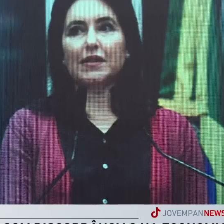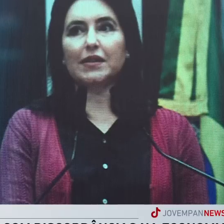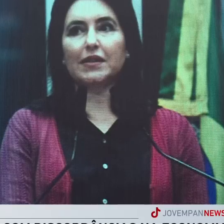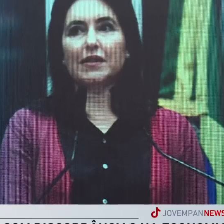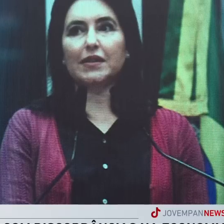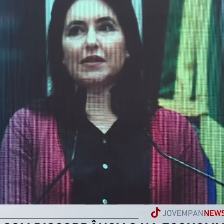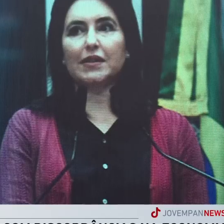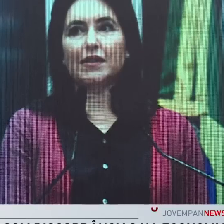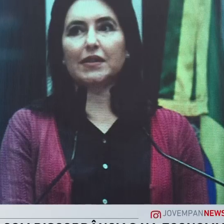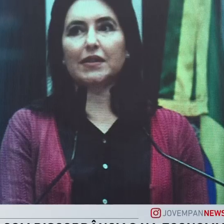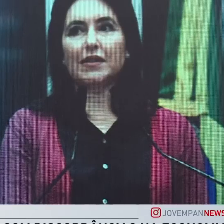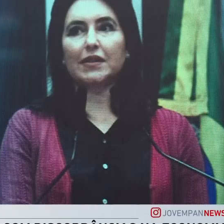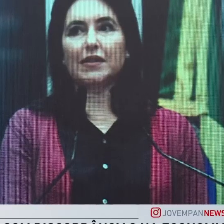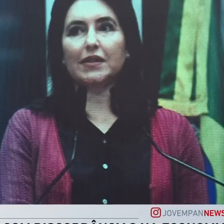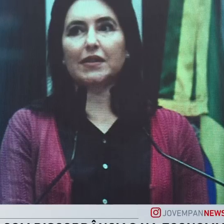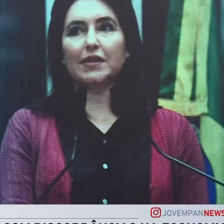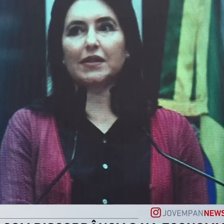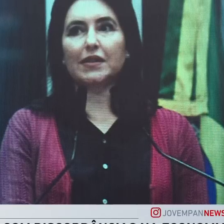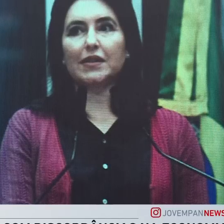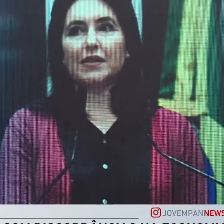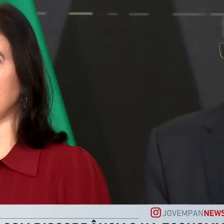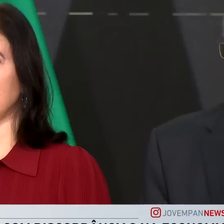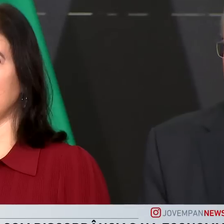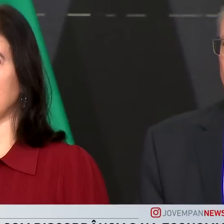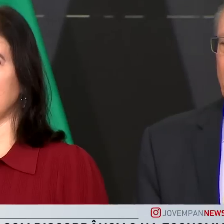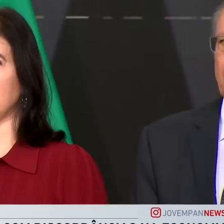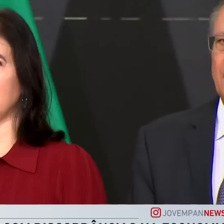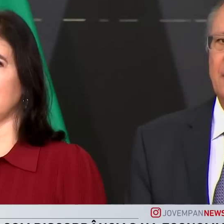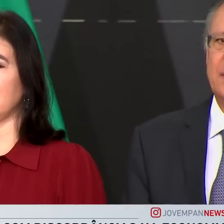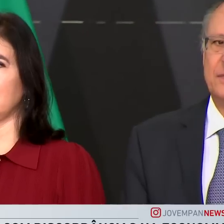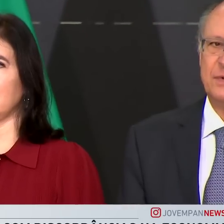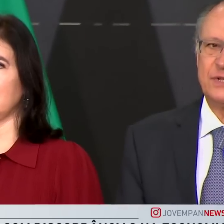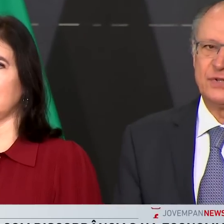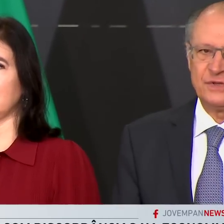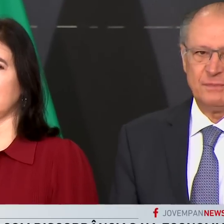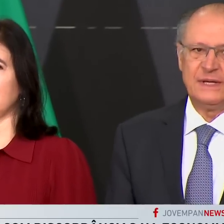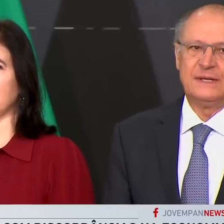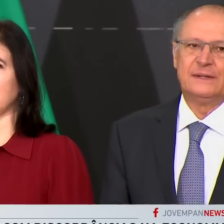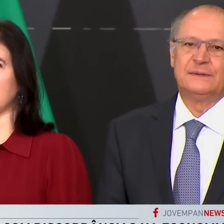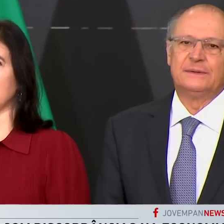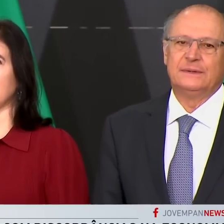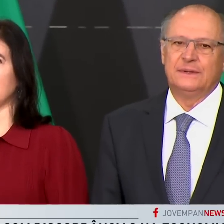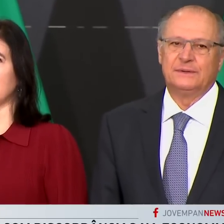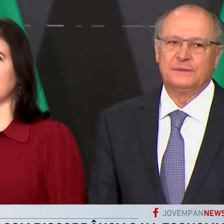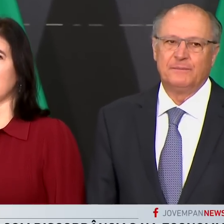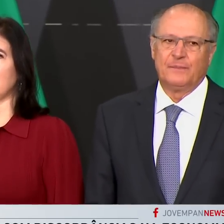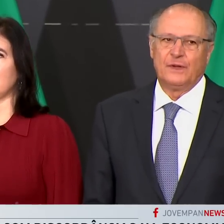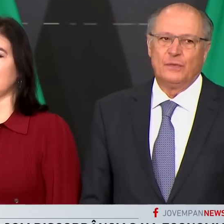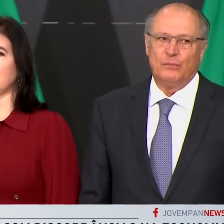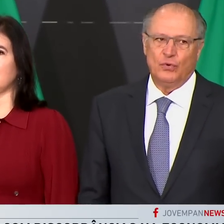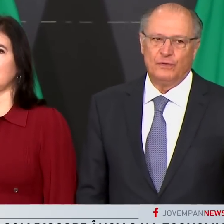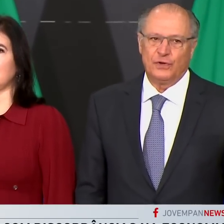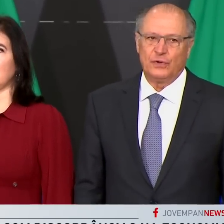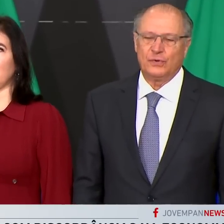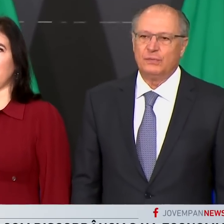planejamento. Confira os detalhes de Brasília na reportagem de Paula Lobão. A cerimônia de transmissão de cargo da ministra do Planejamento, Simone